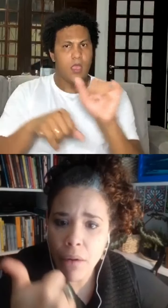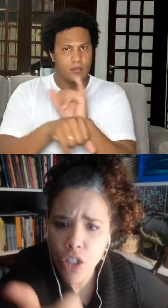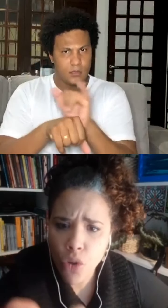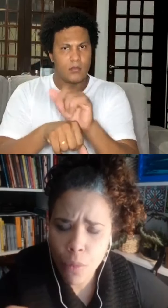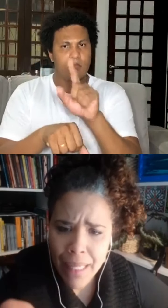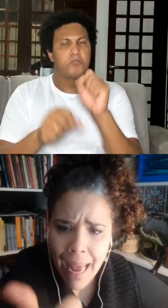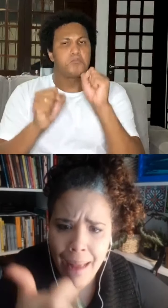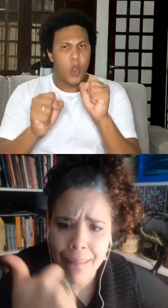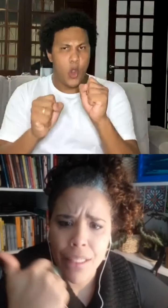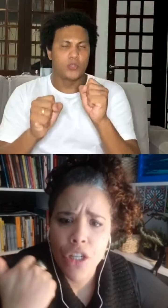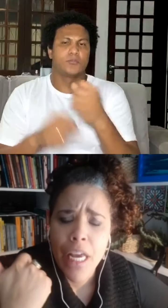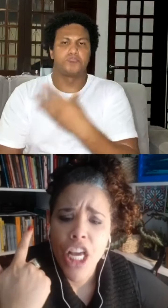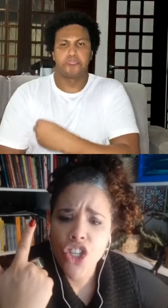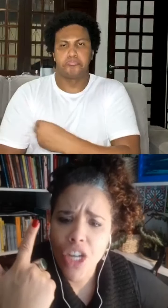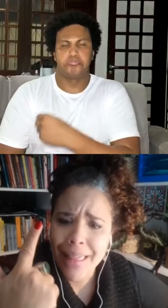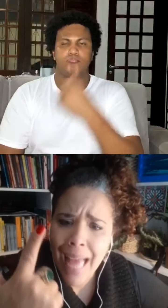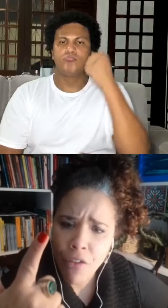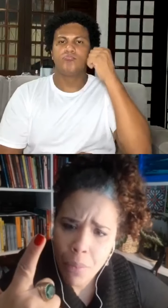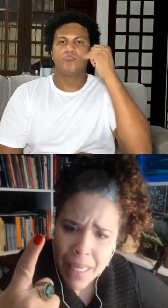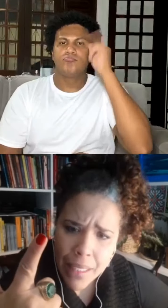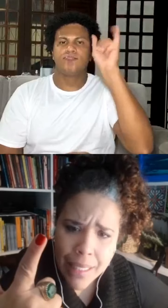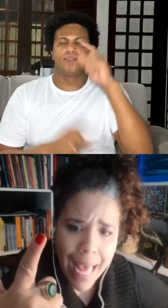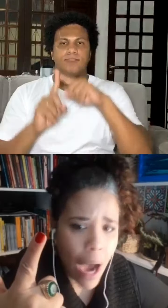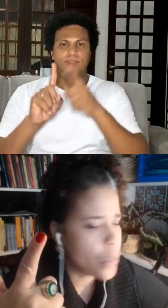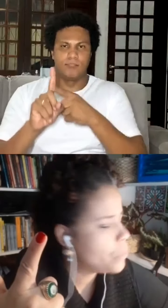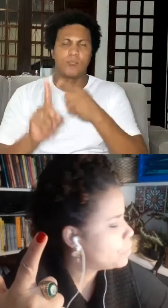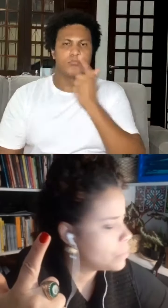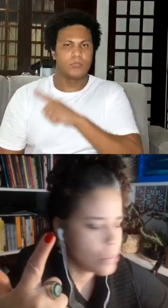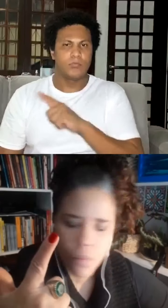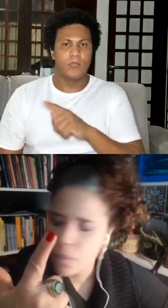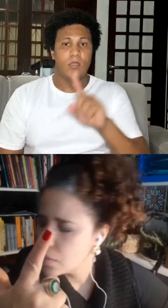pílulas combinadas, injetável mensal,